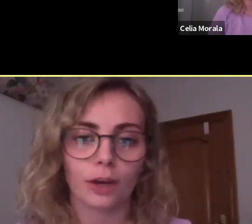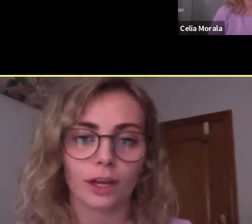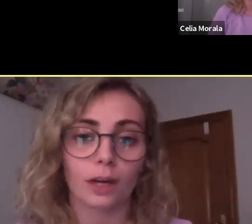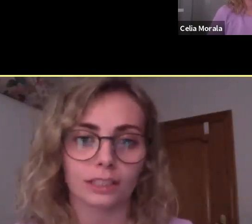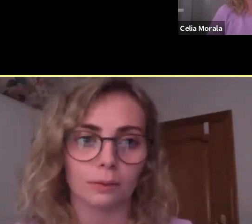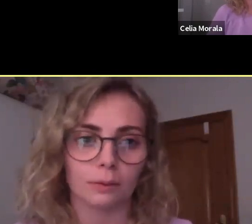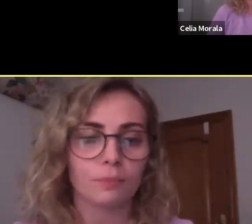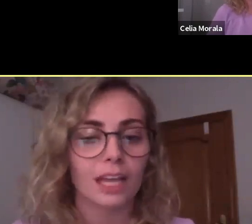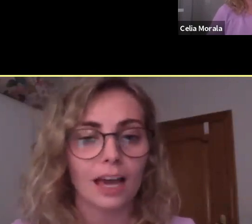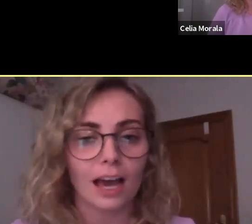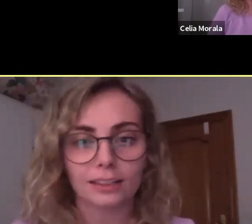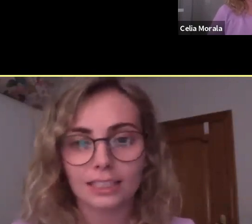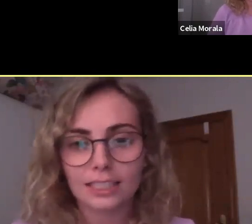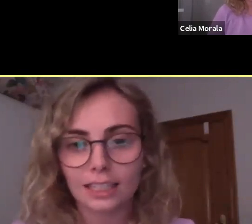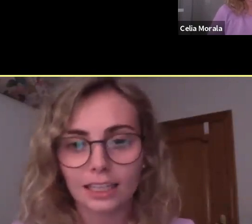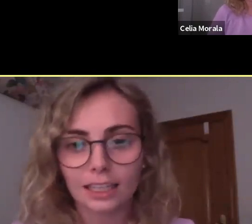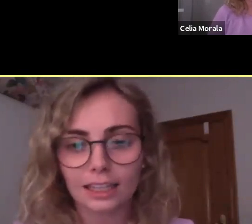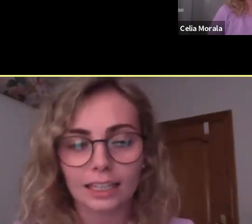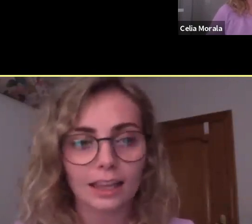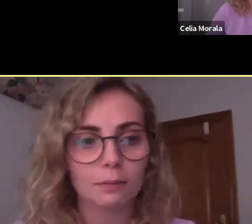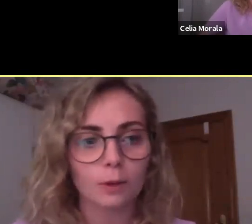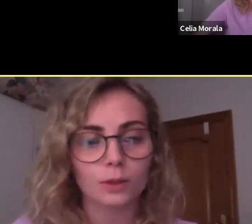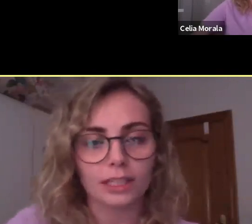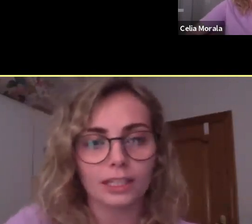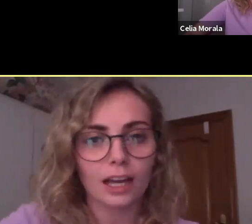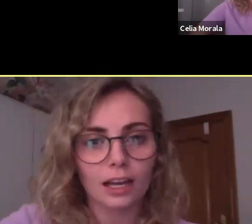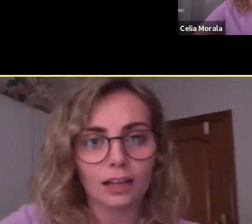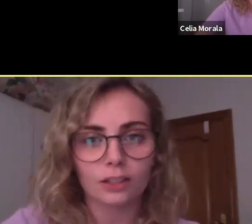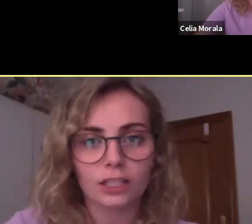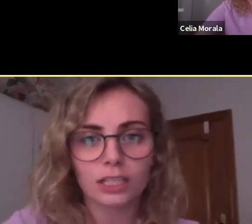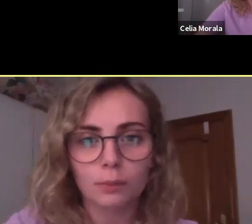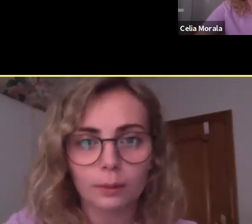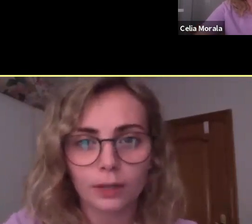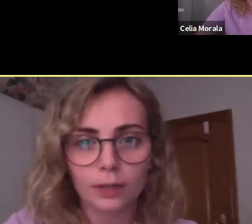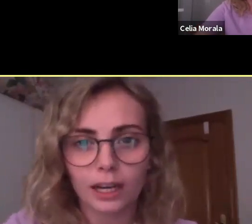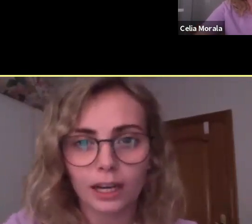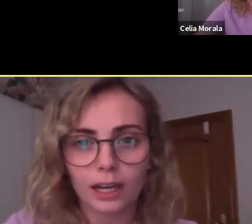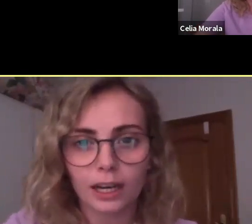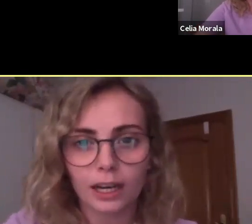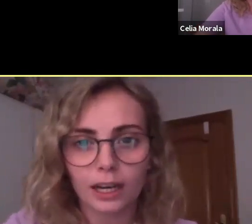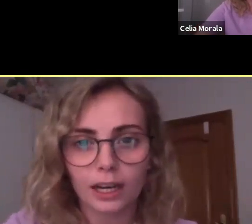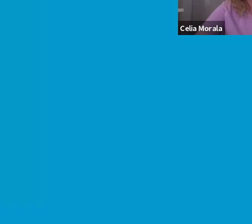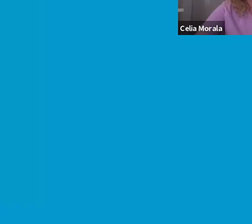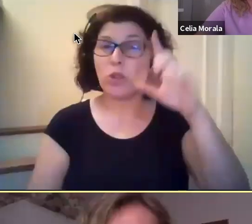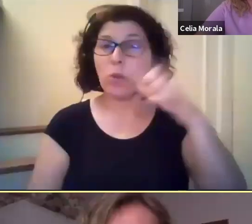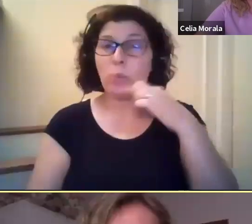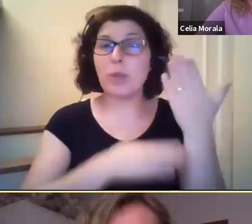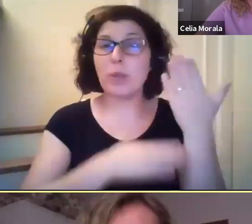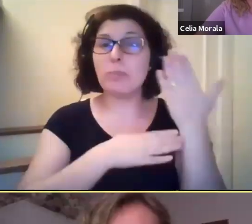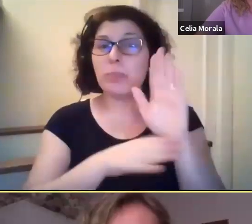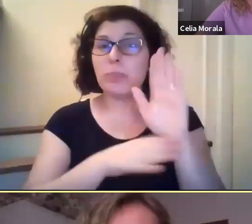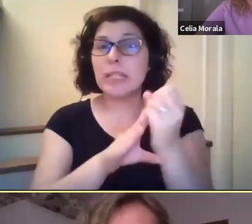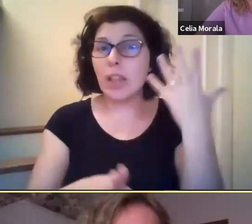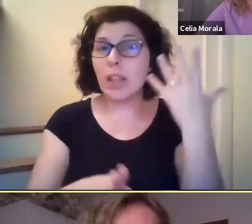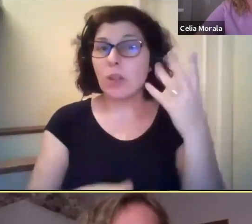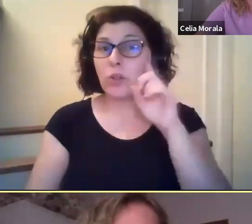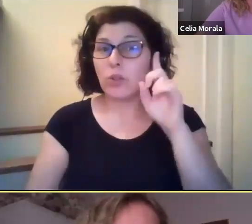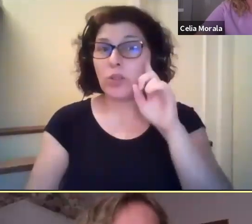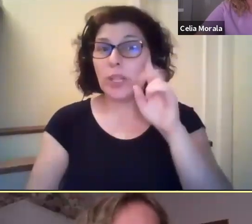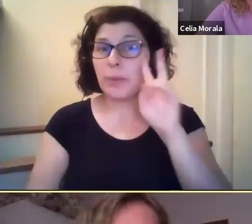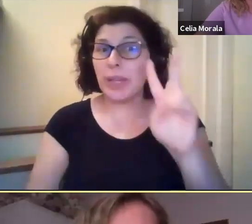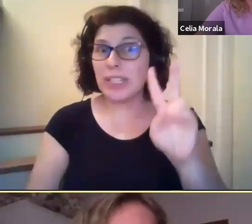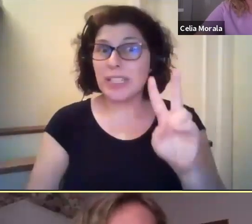ámbito educativo. Antes de nada, me gustaría, no sé si se puede poner la presentación. No sé si la veis. Ahí,